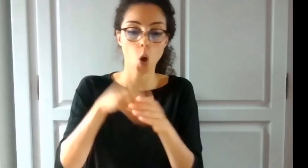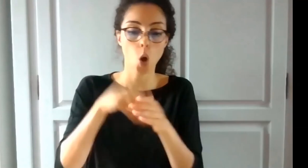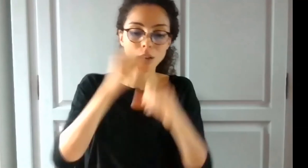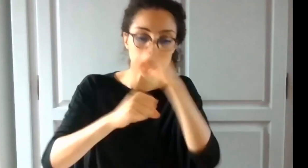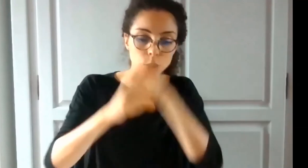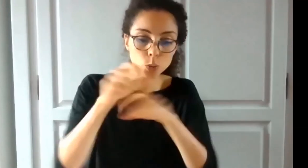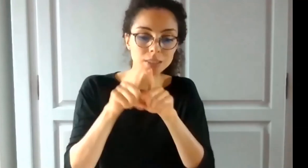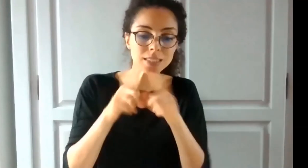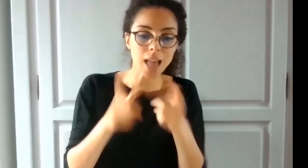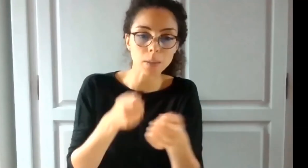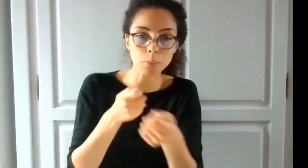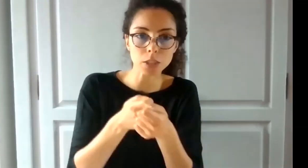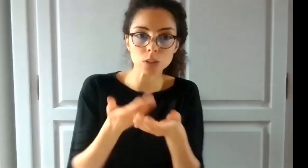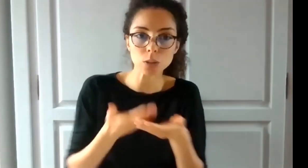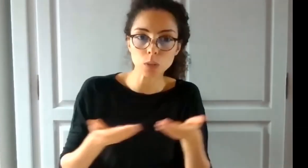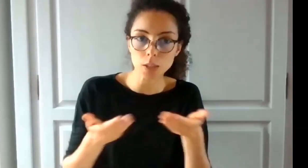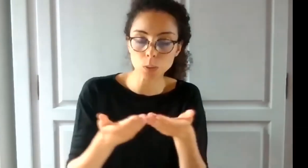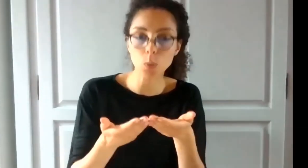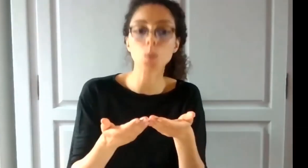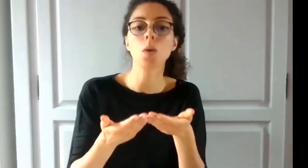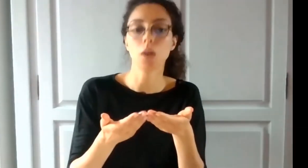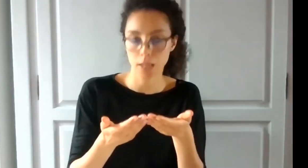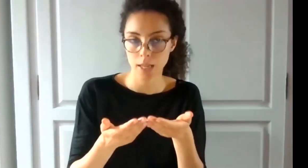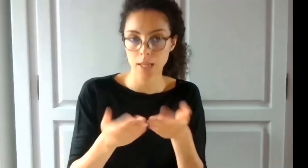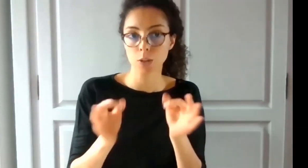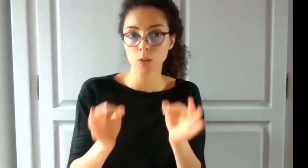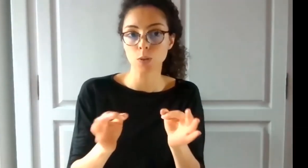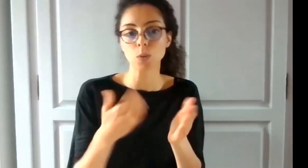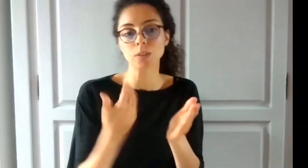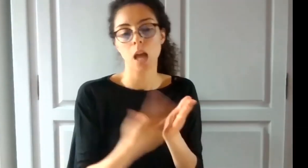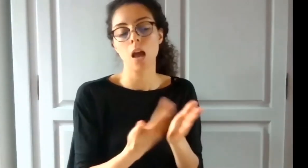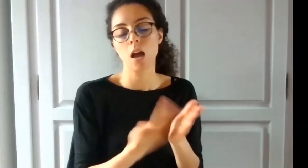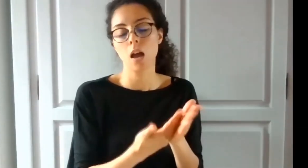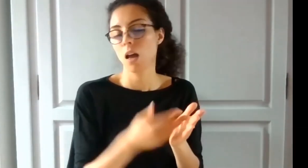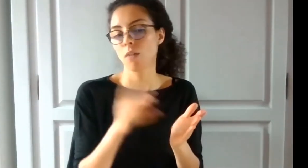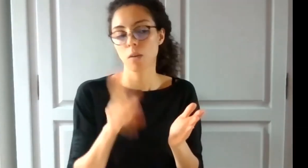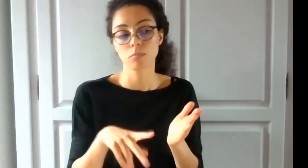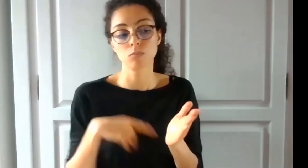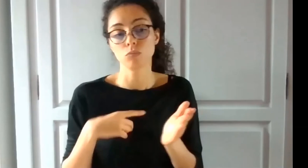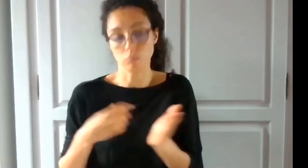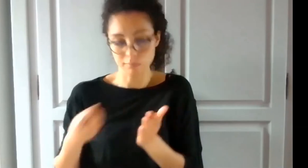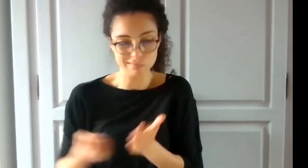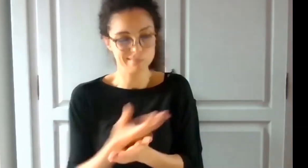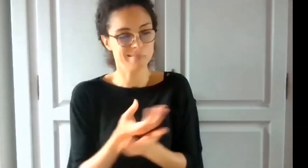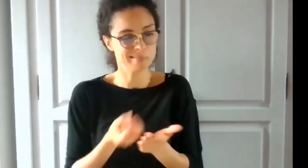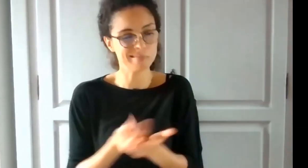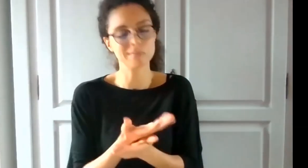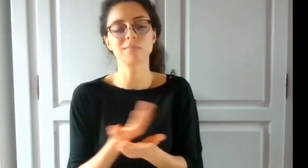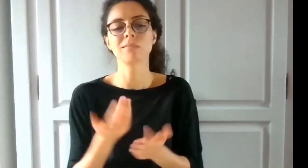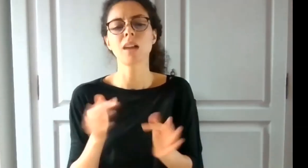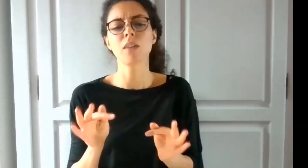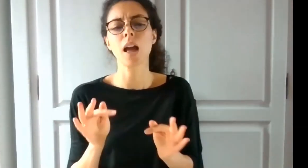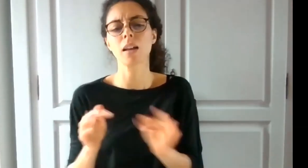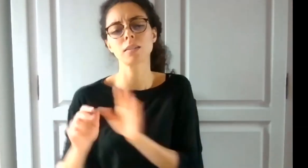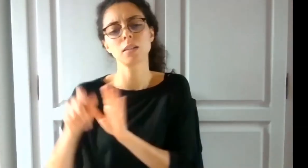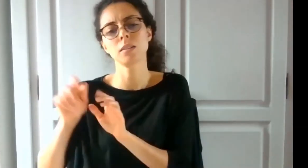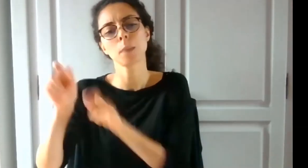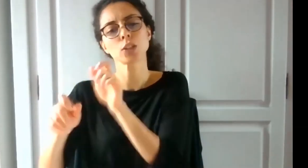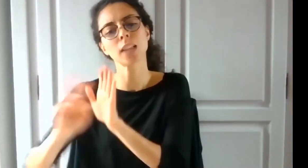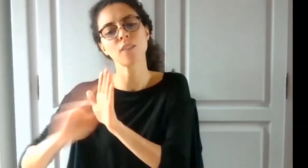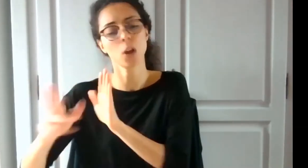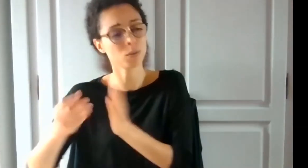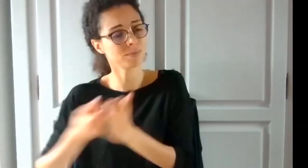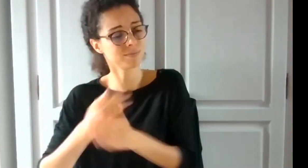l'adaptation des situations de travail. Donc, ça a été souligné, effectivement, par les référents,